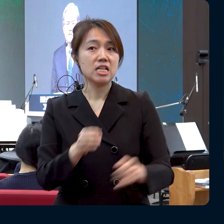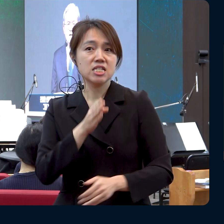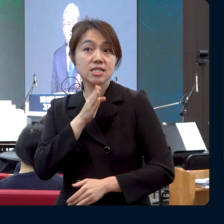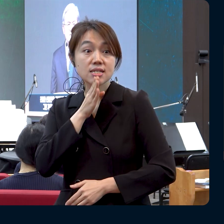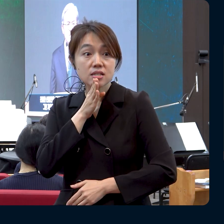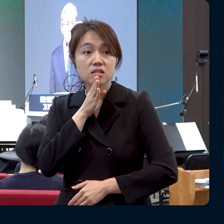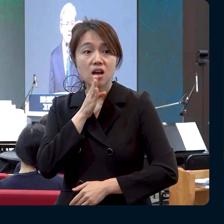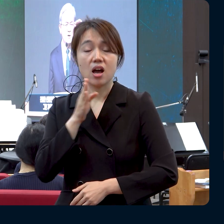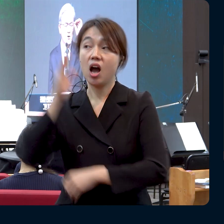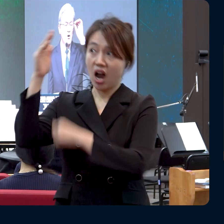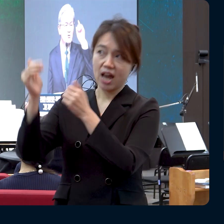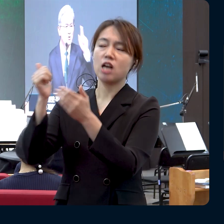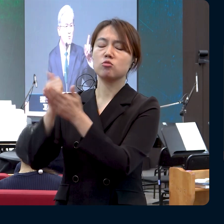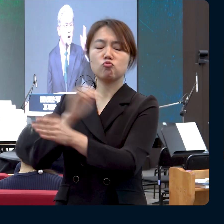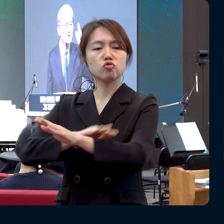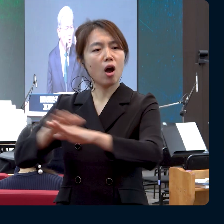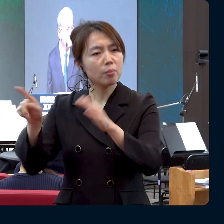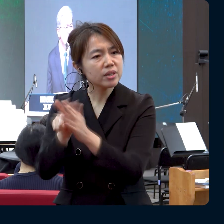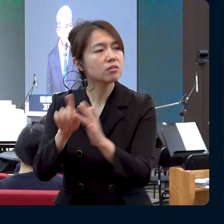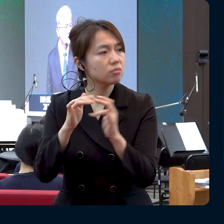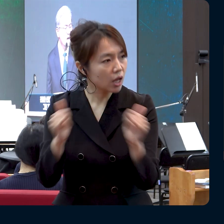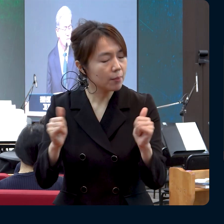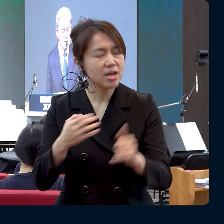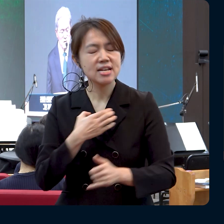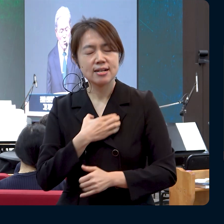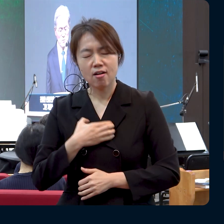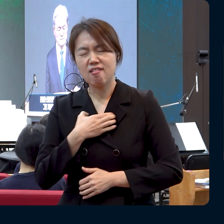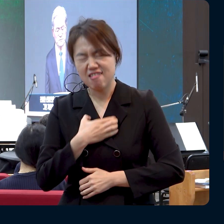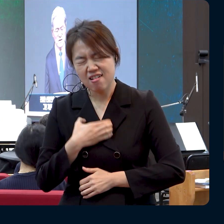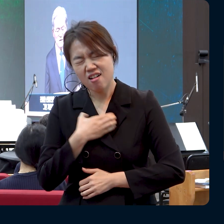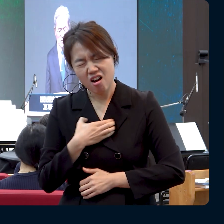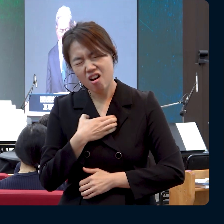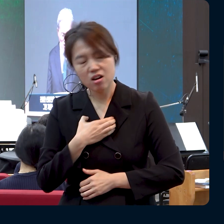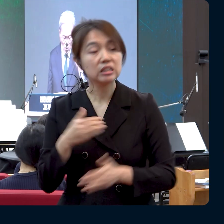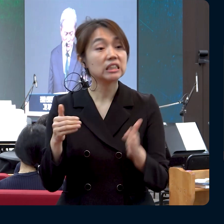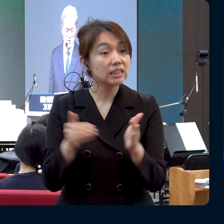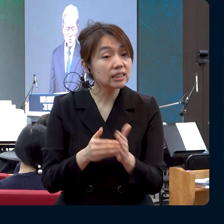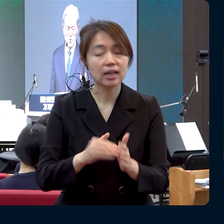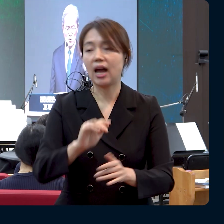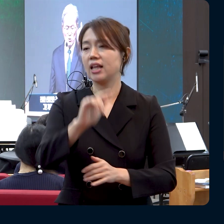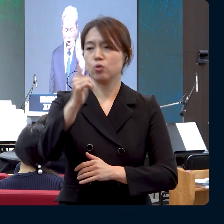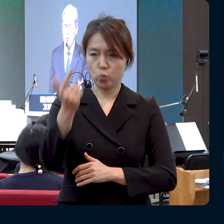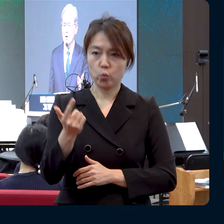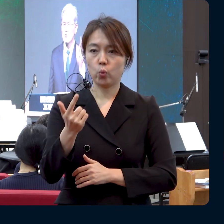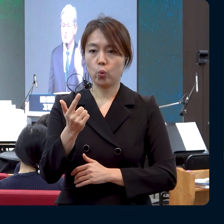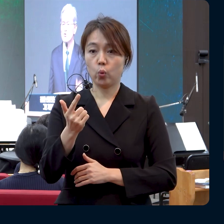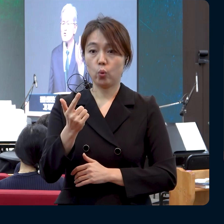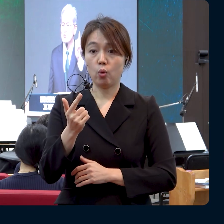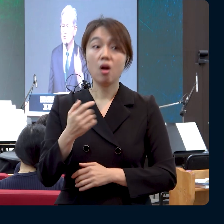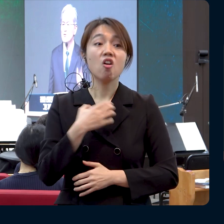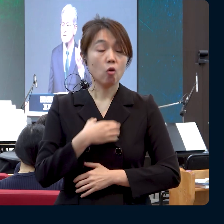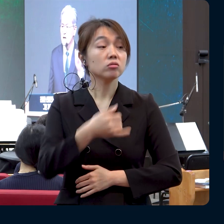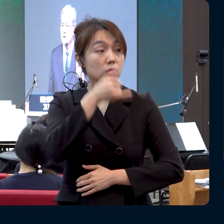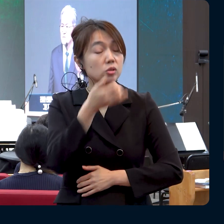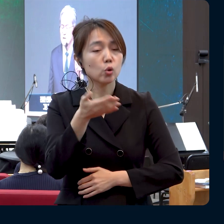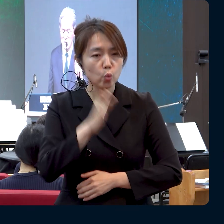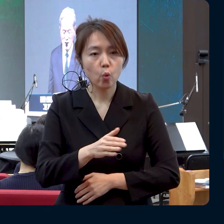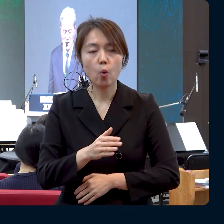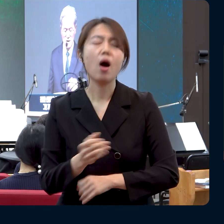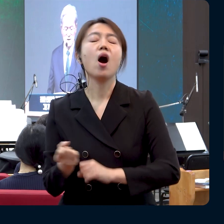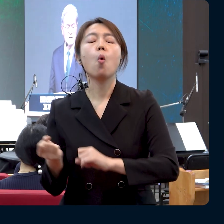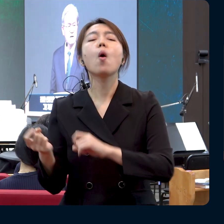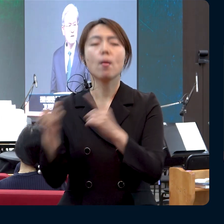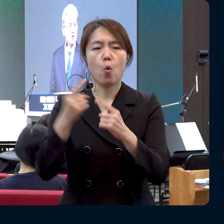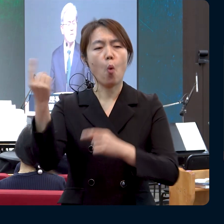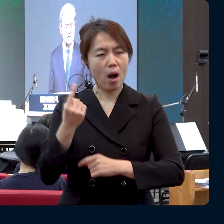진정한 신앙인은 걱정과 염려를 하는 사람이 아니고 그런 가운데서도 회복의 꿈을 꾸는